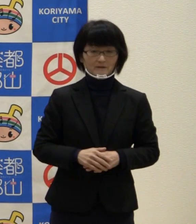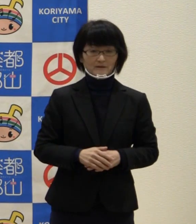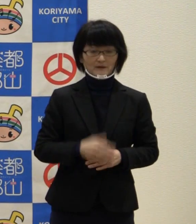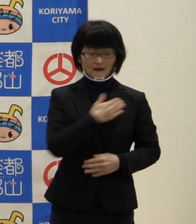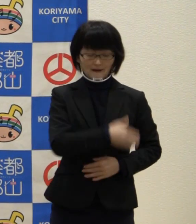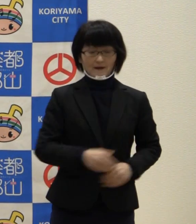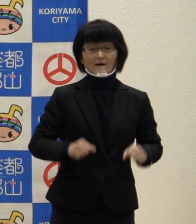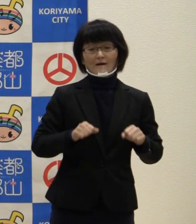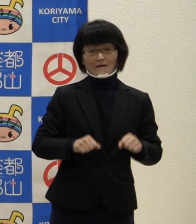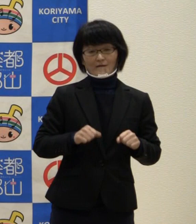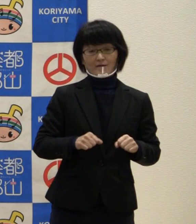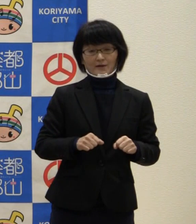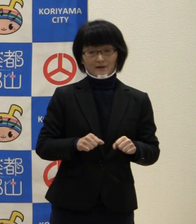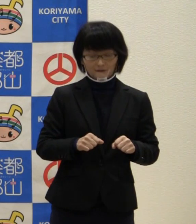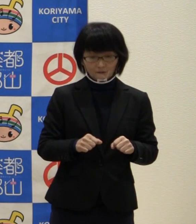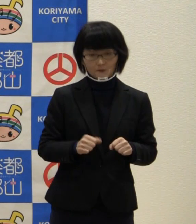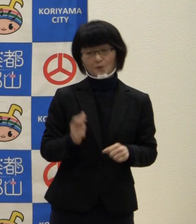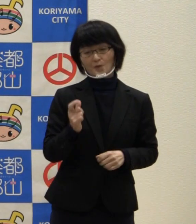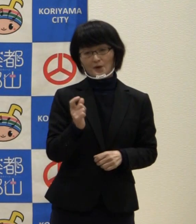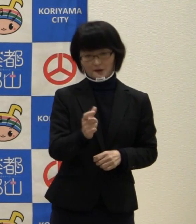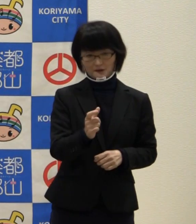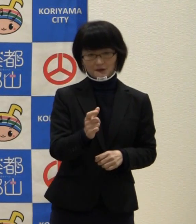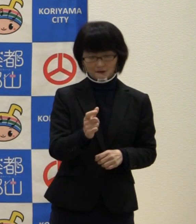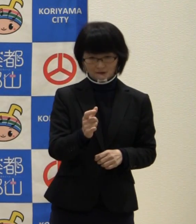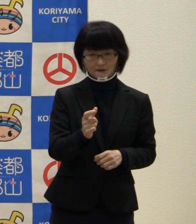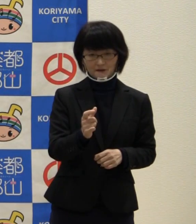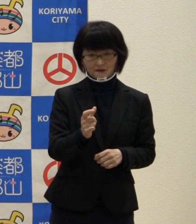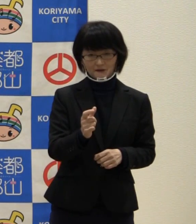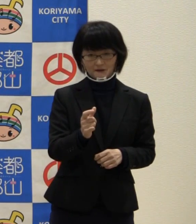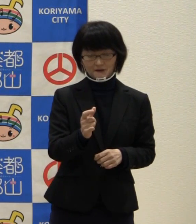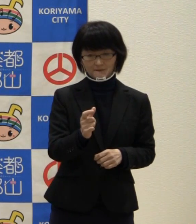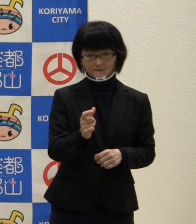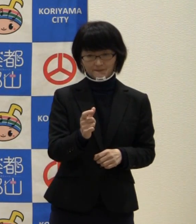健康維持ということを、